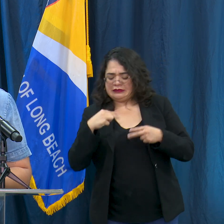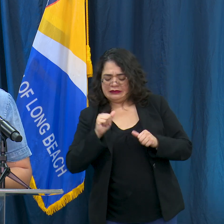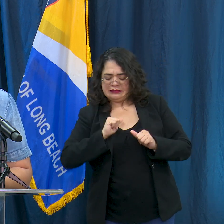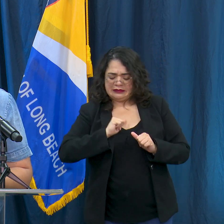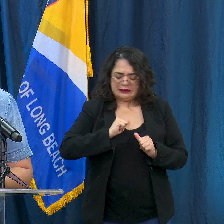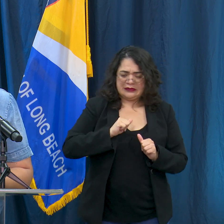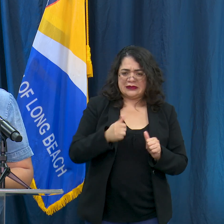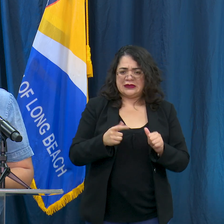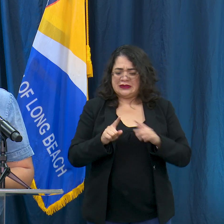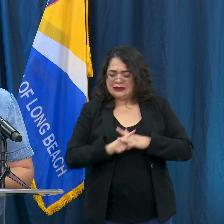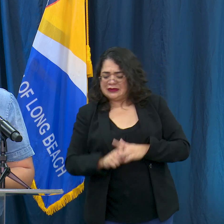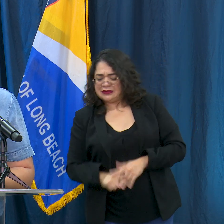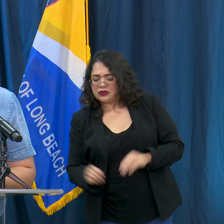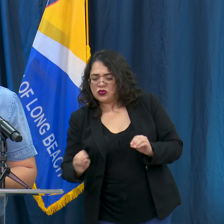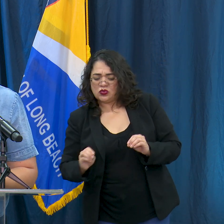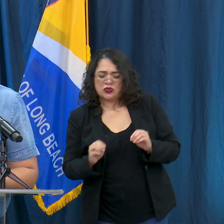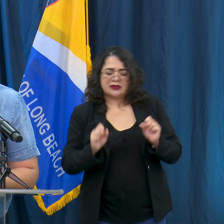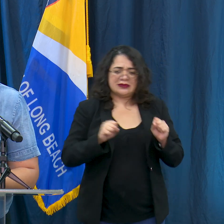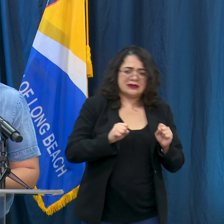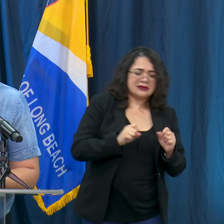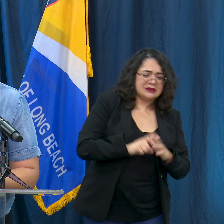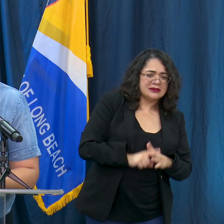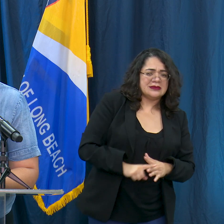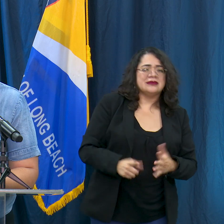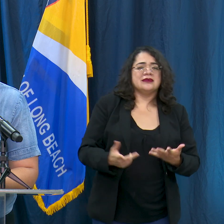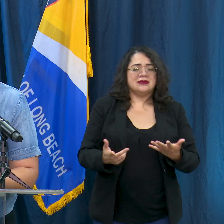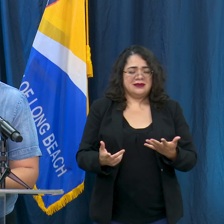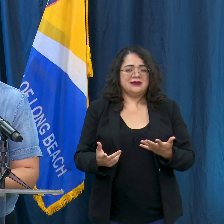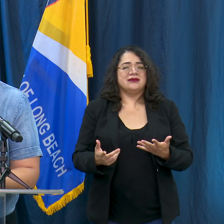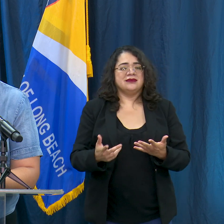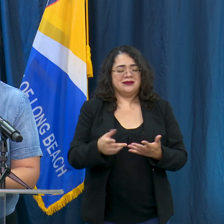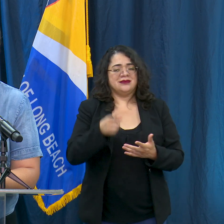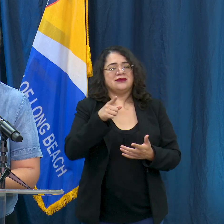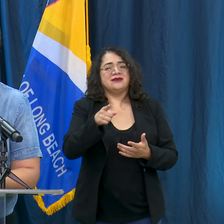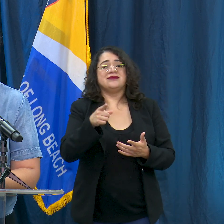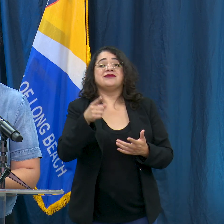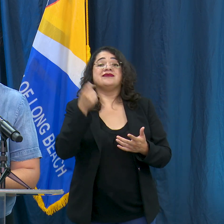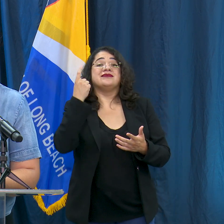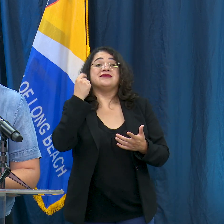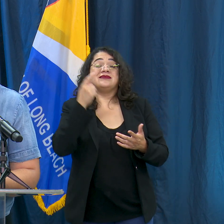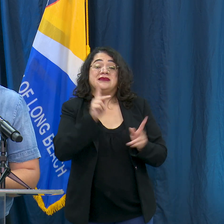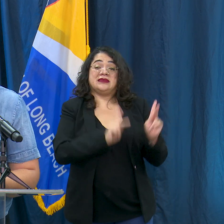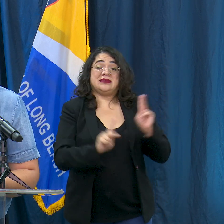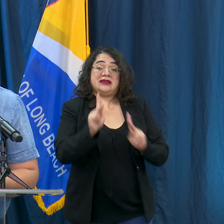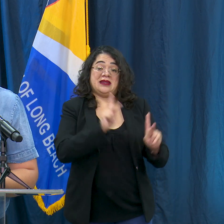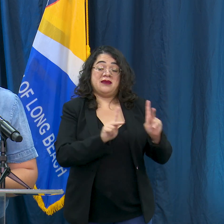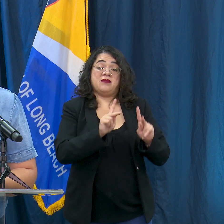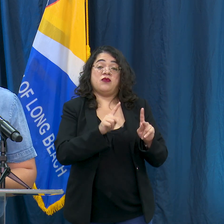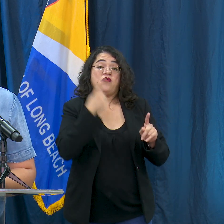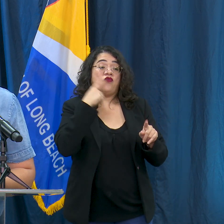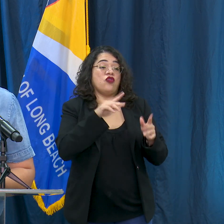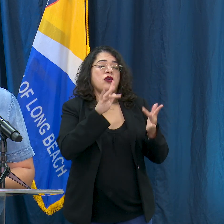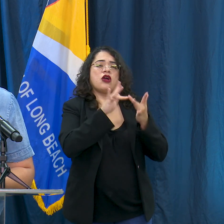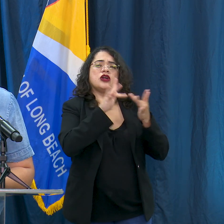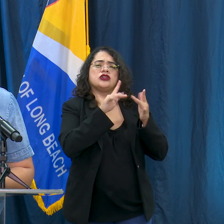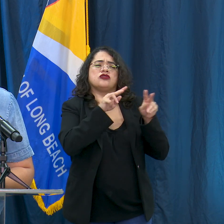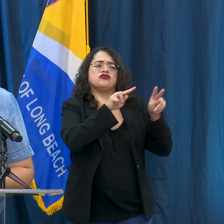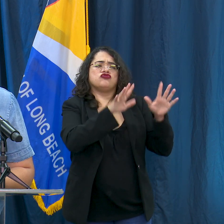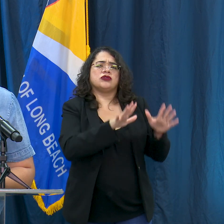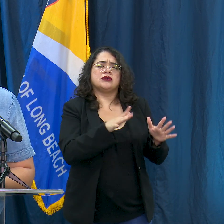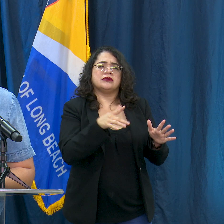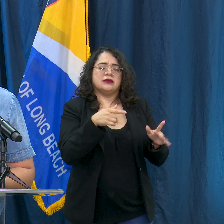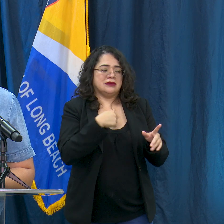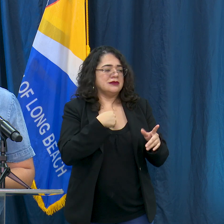los profesionales de salud pública para realizar el seguimiento de contacto de personas que asistieron en grandes eventos como las